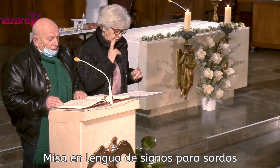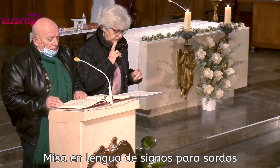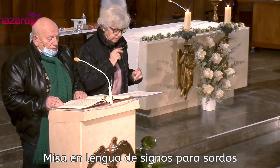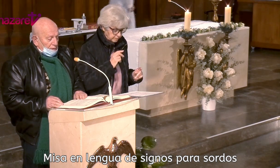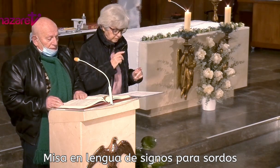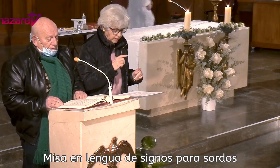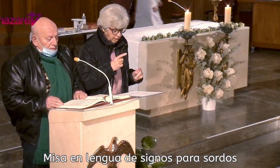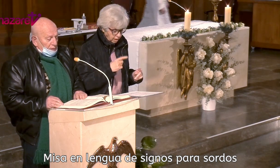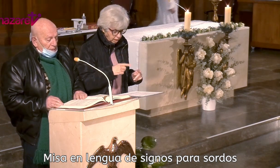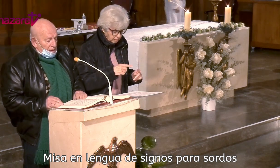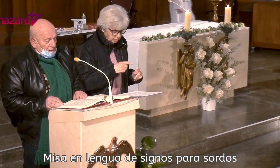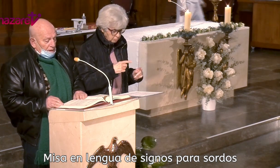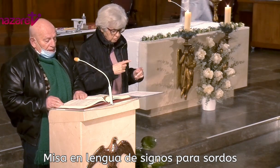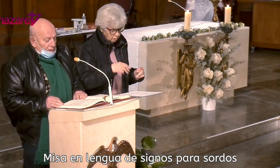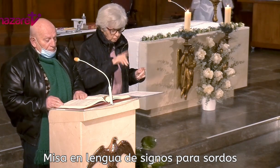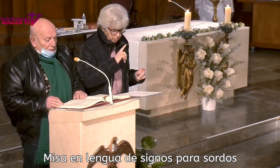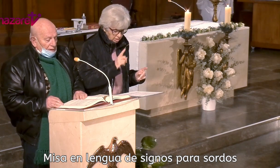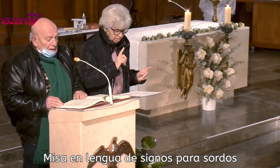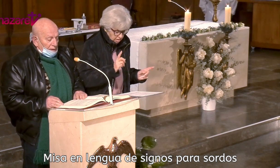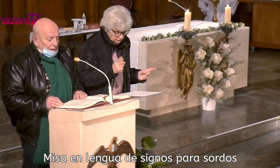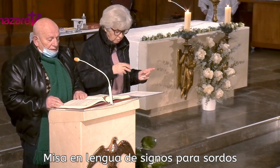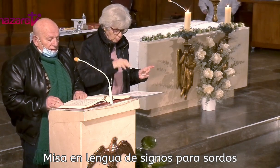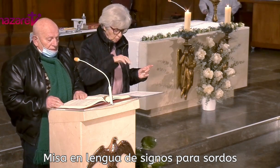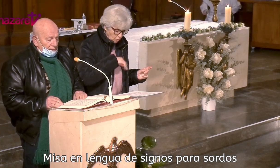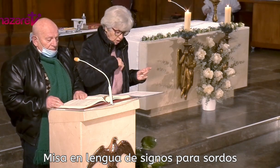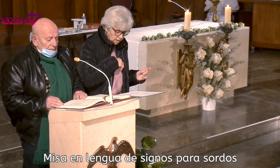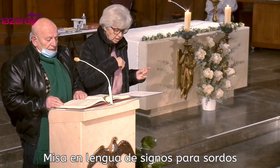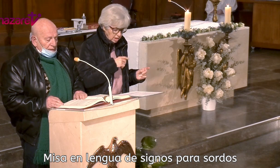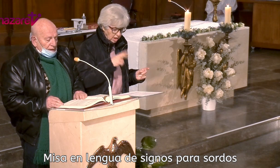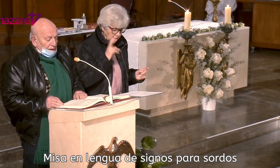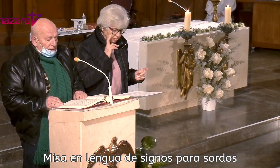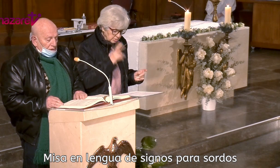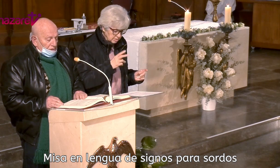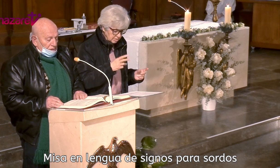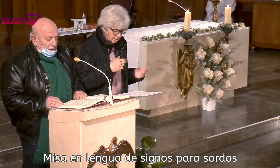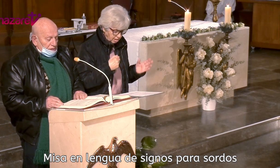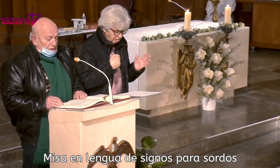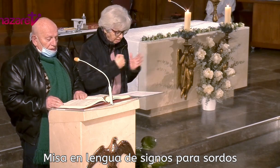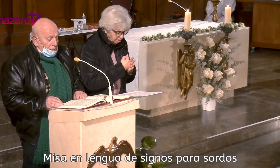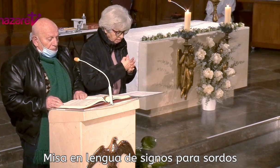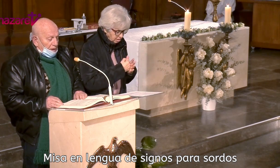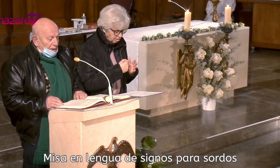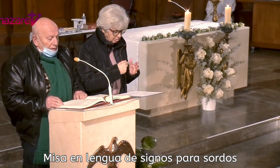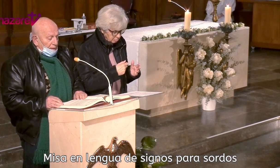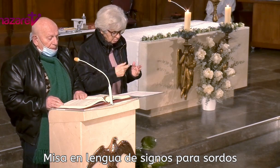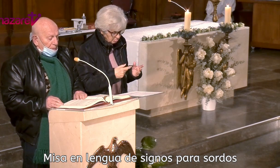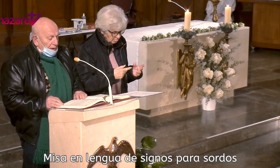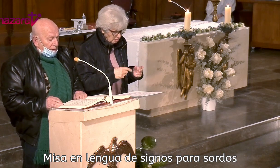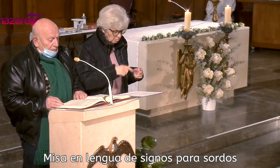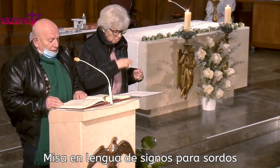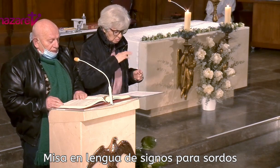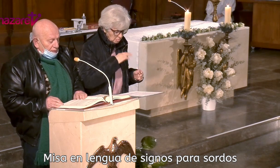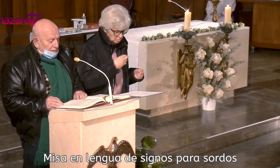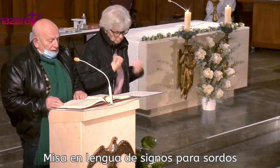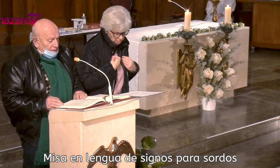mortal se vista de inmortalidad, entonces se cumplirá la palabra que está